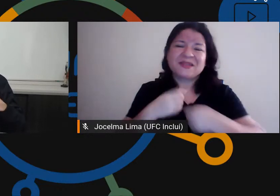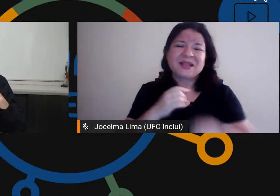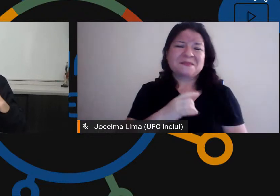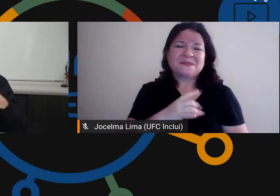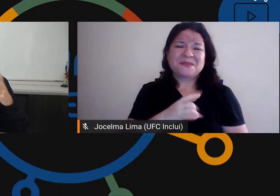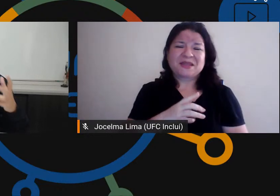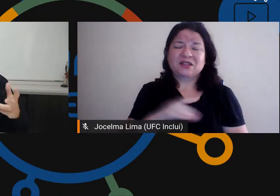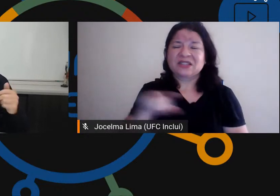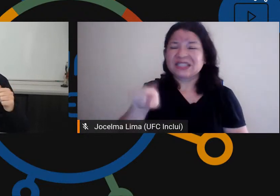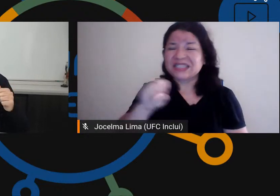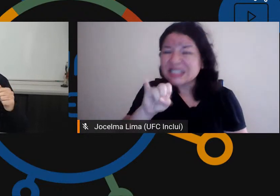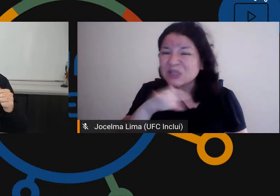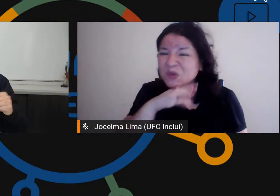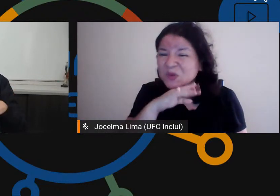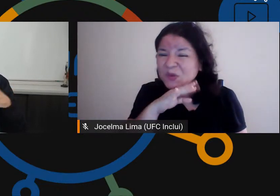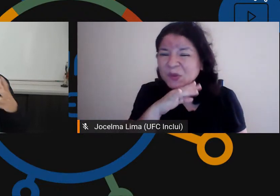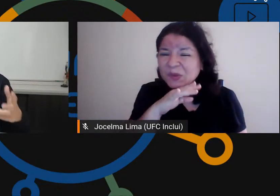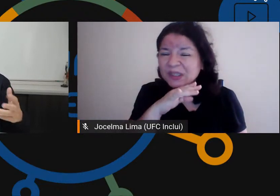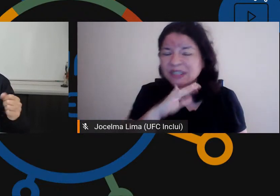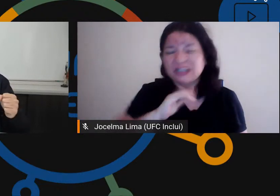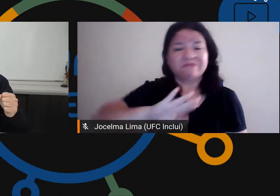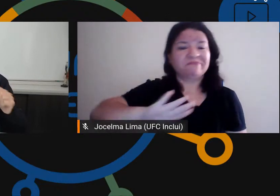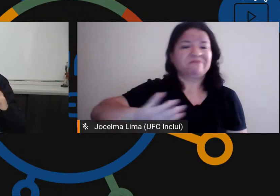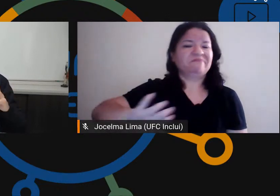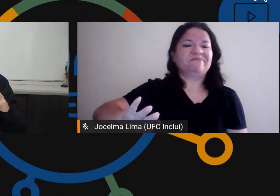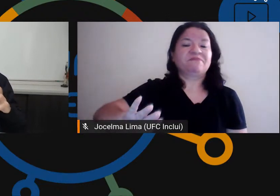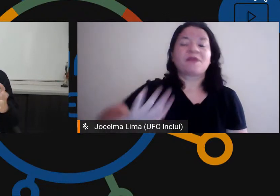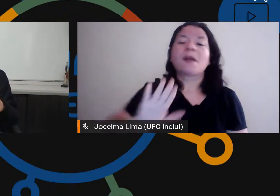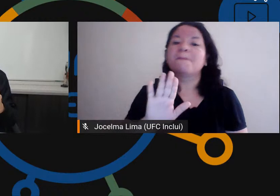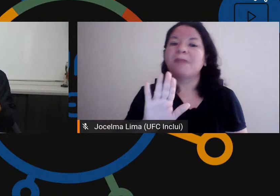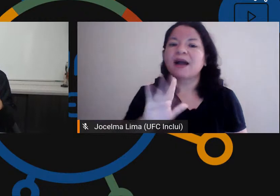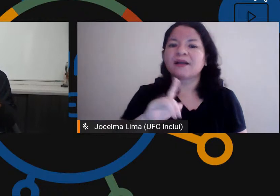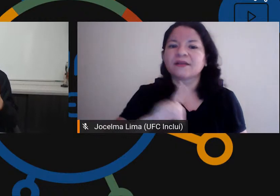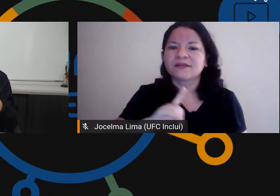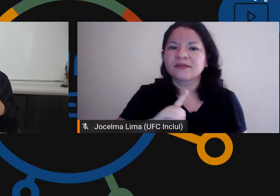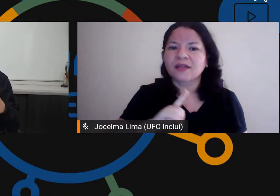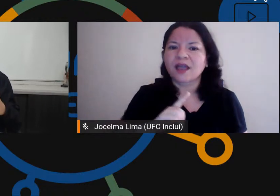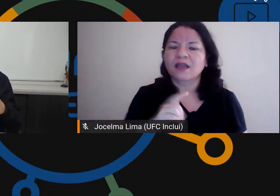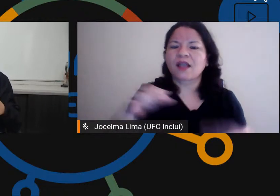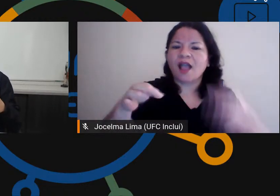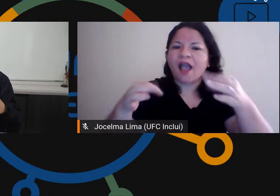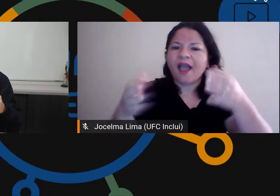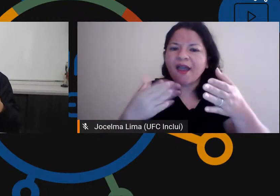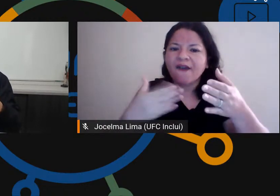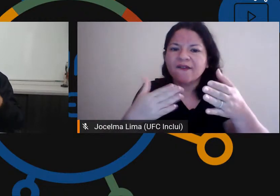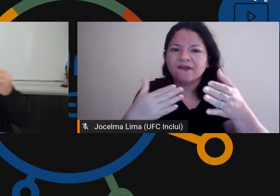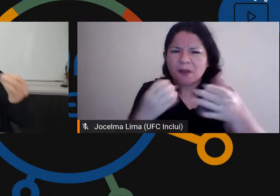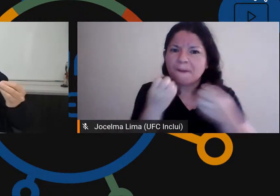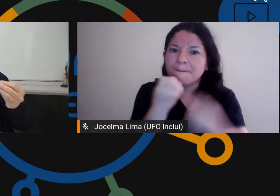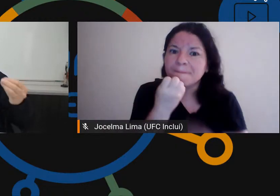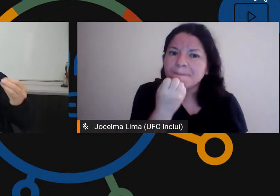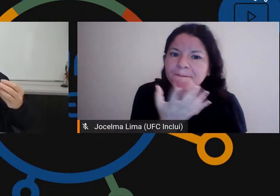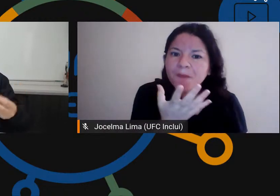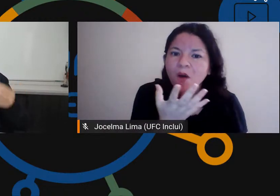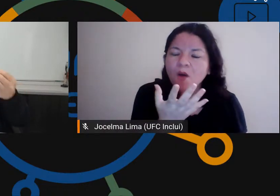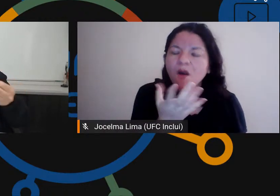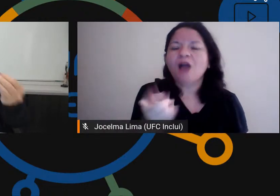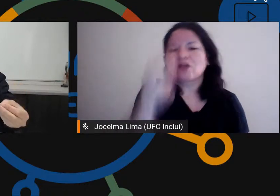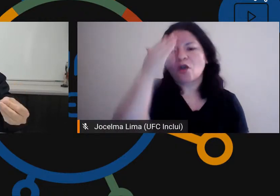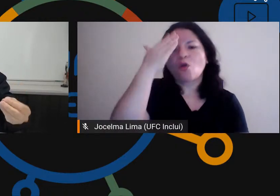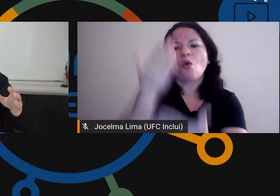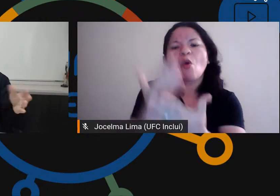Se a revista tem algum mérito acadêmico, é boa, sou obrigado a confiar que a revista mandou